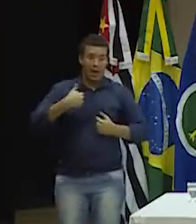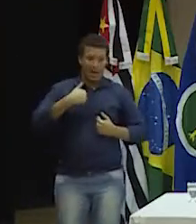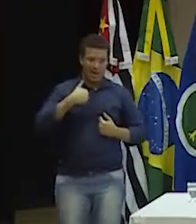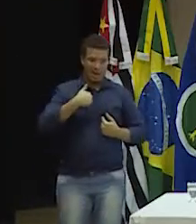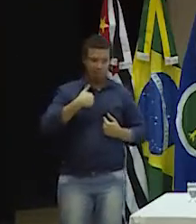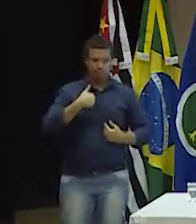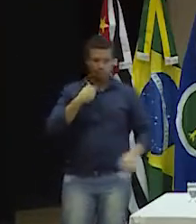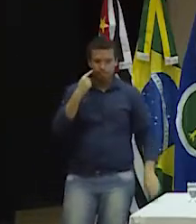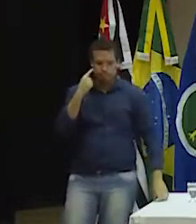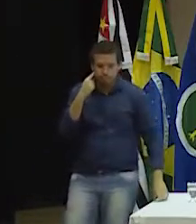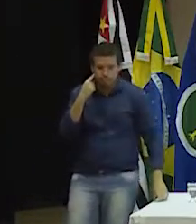Então,